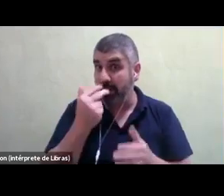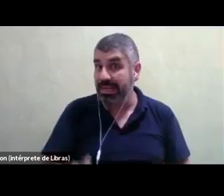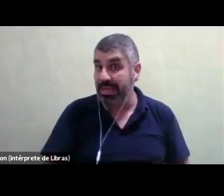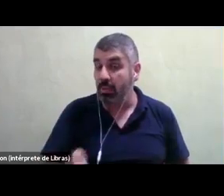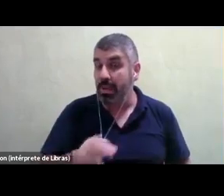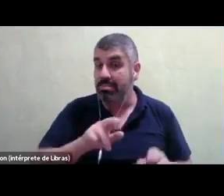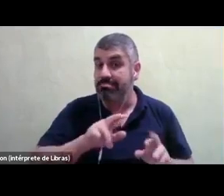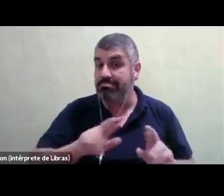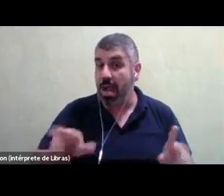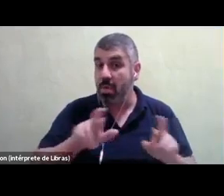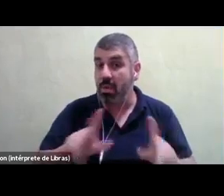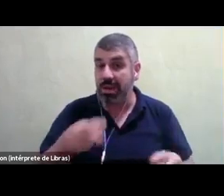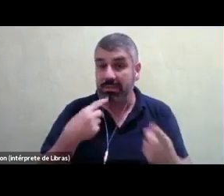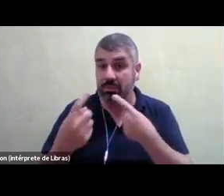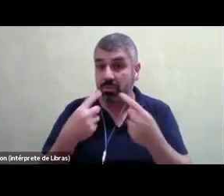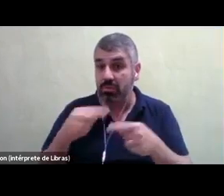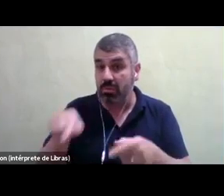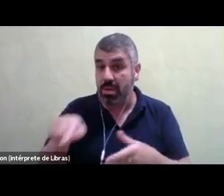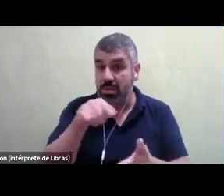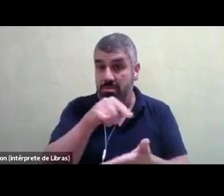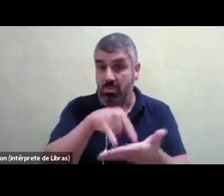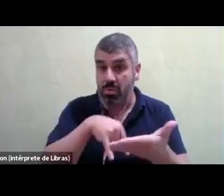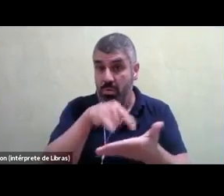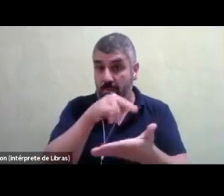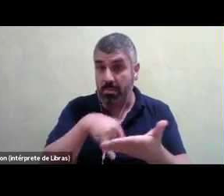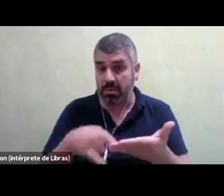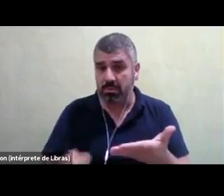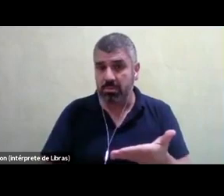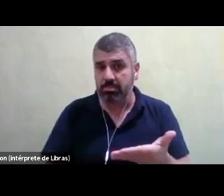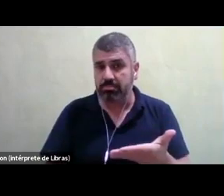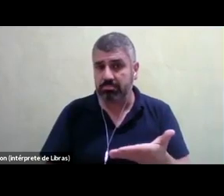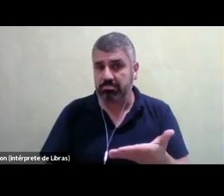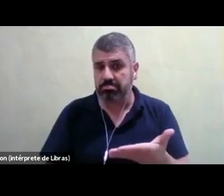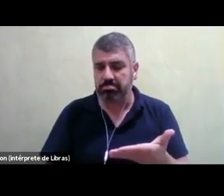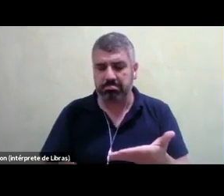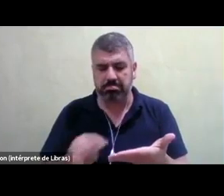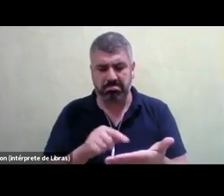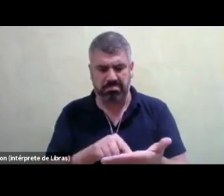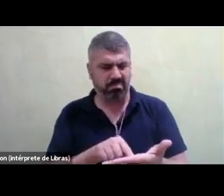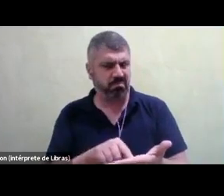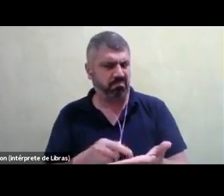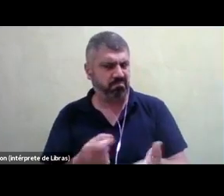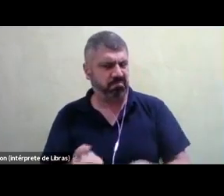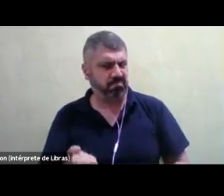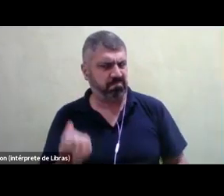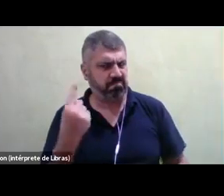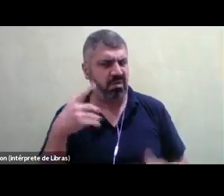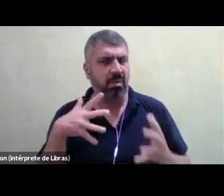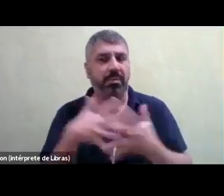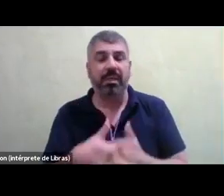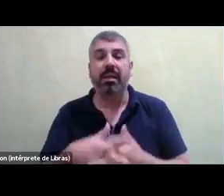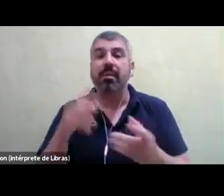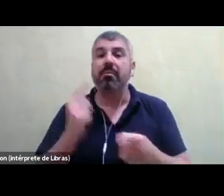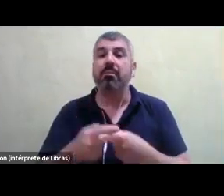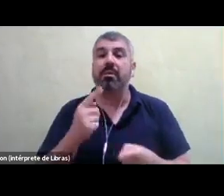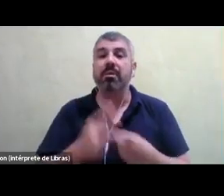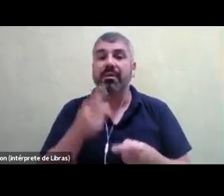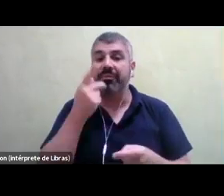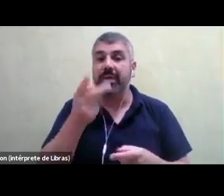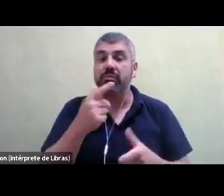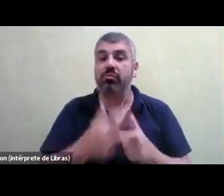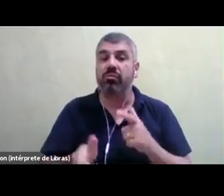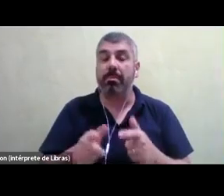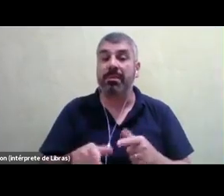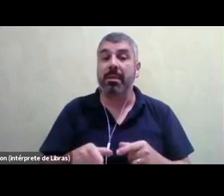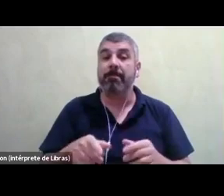seriam discutidos naquele documento. Eu acho isso muito complicado, porque a gente está falando de diretrizes nacionais,